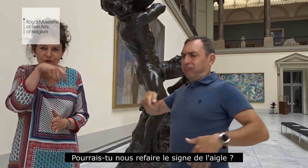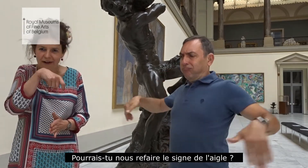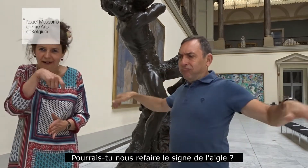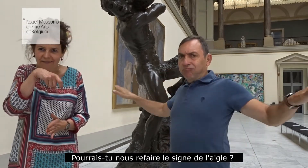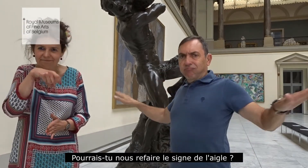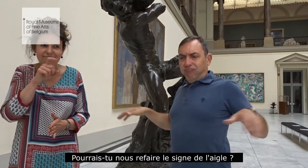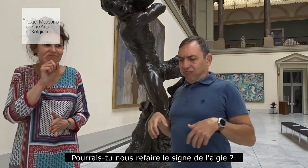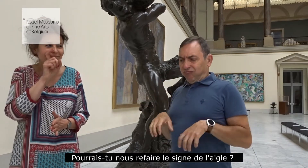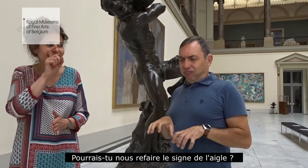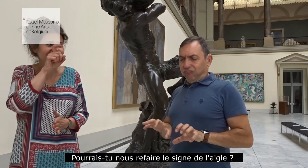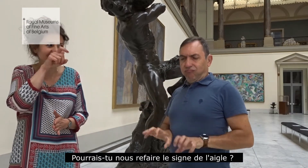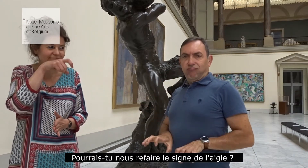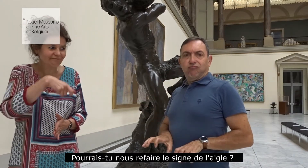Voilà.